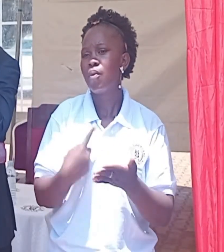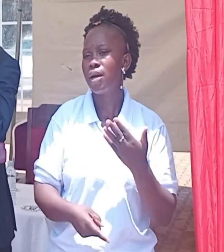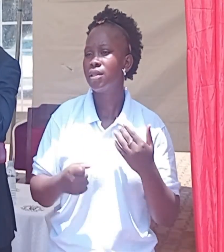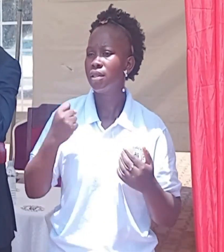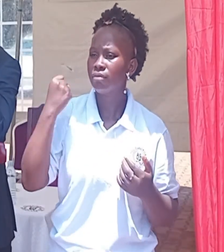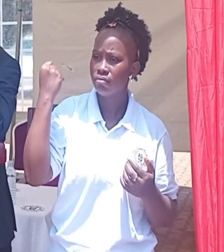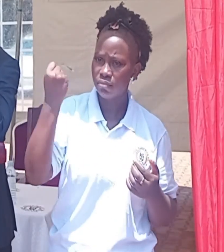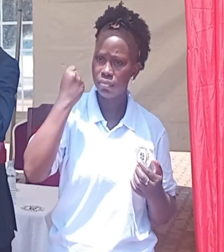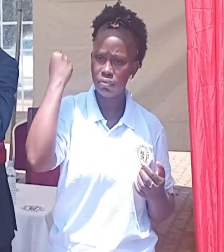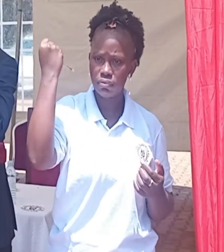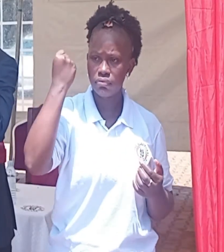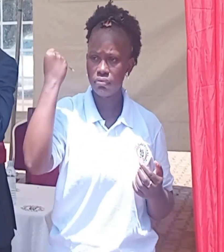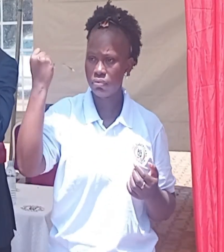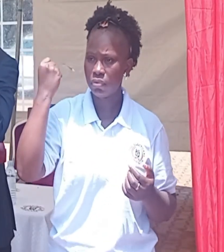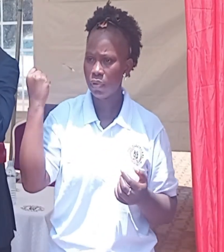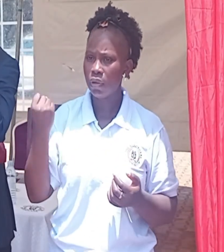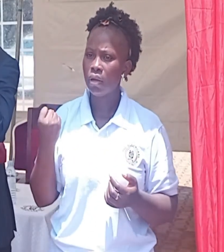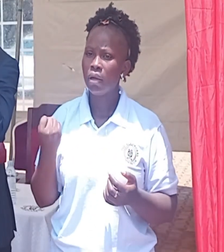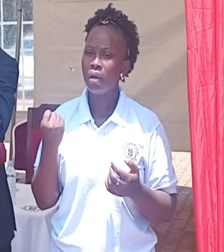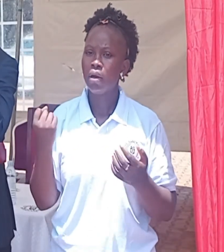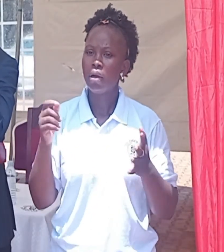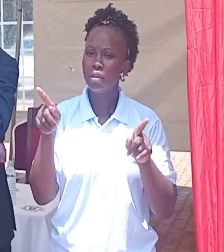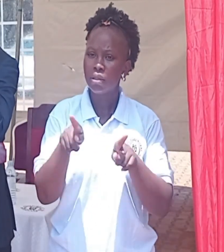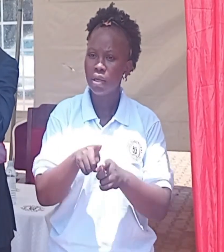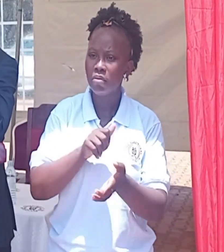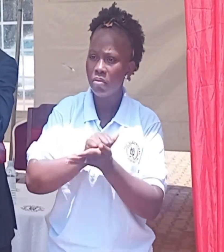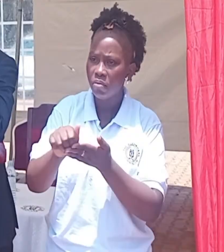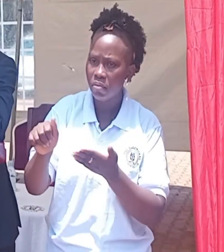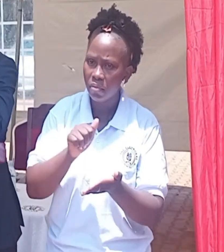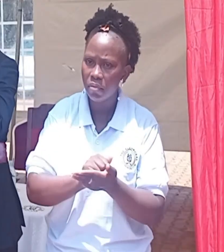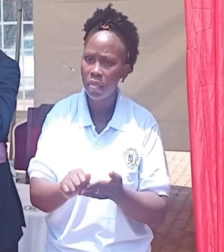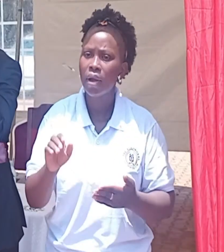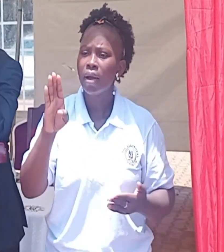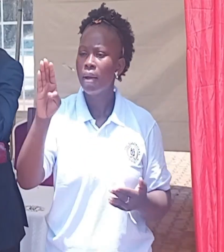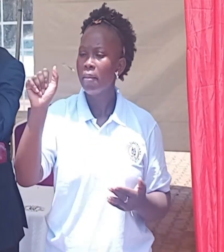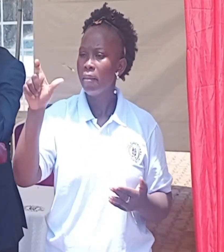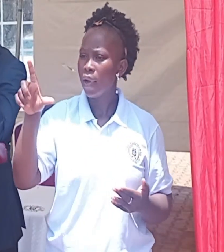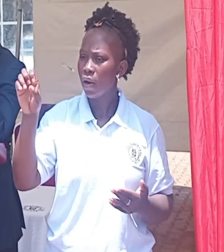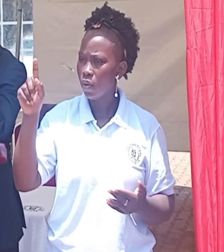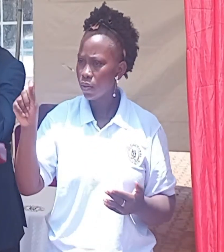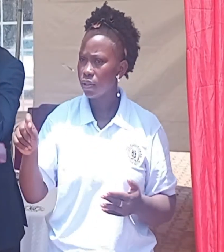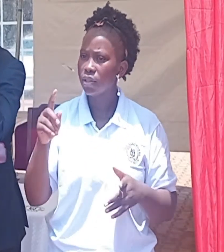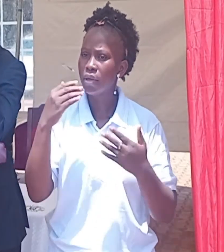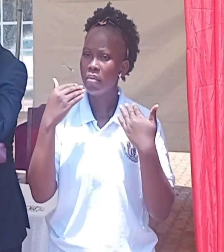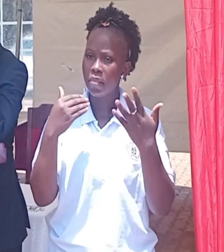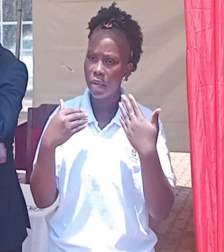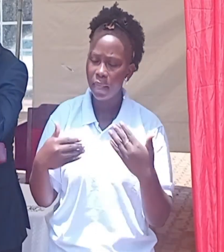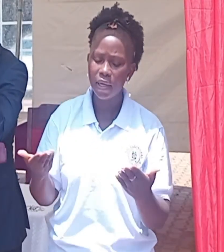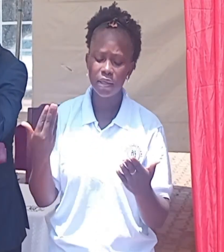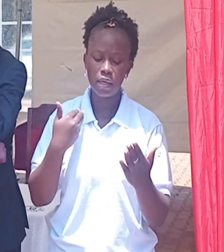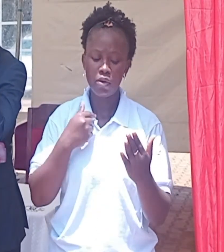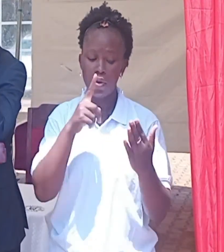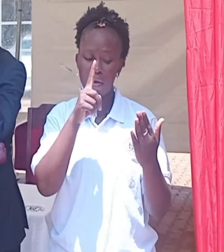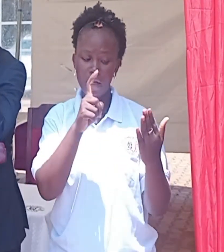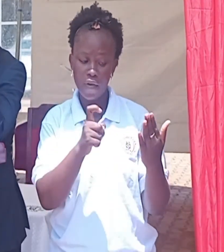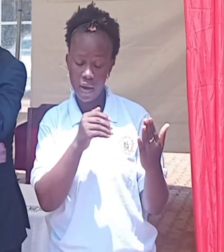kukuba obupapula bw'okulonda oba ballot papers nga kuliko ebifaananyi by'abacandidates,